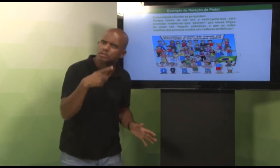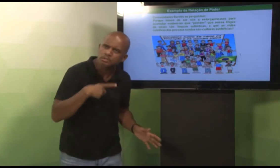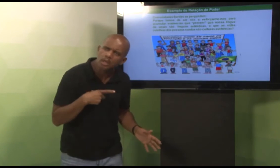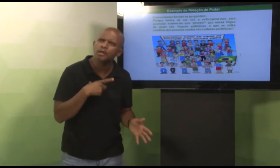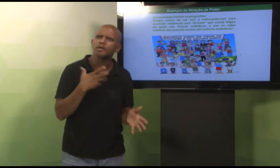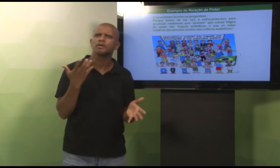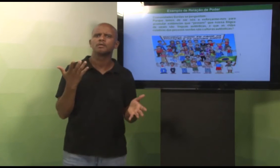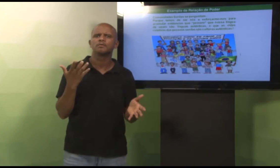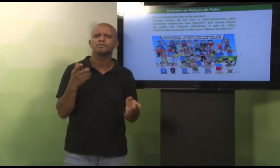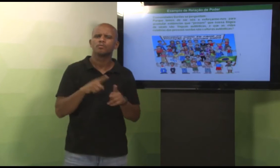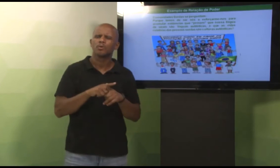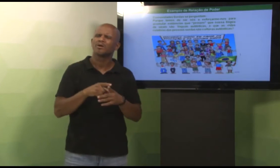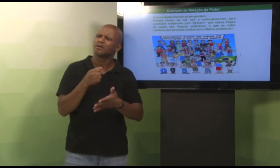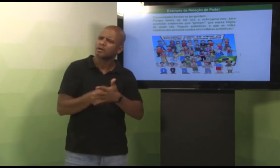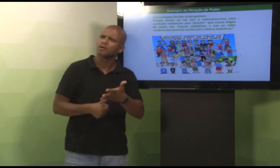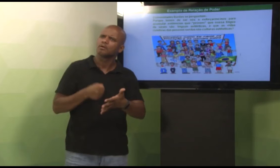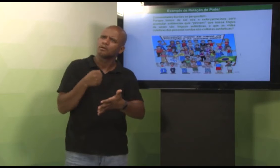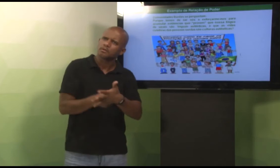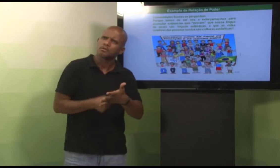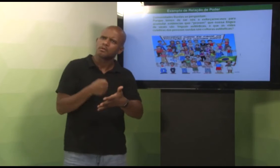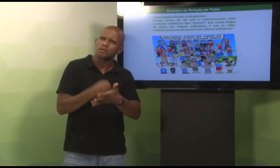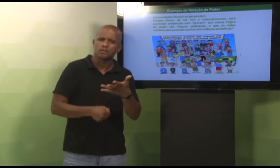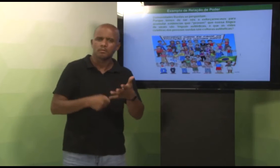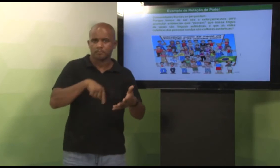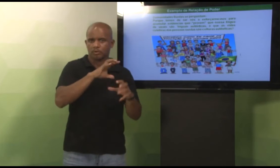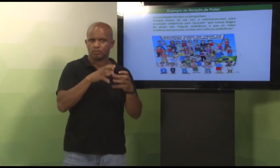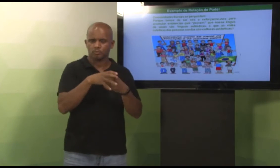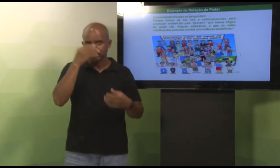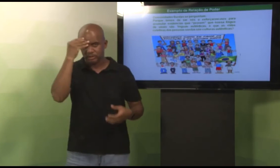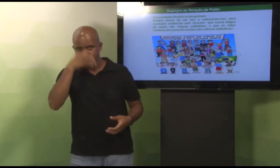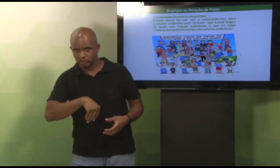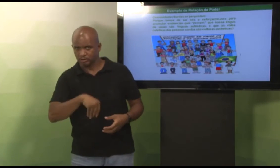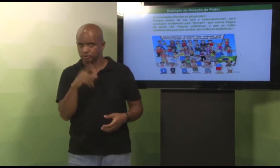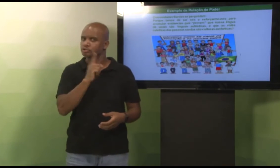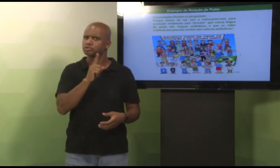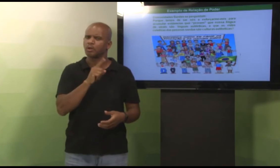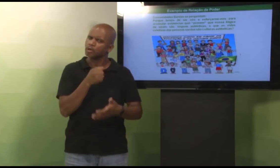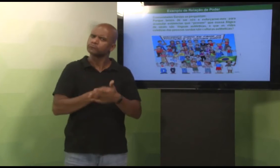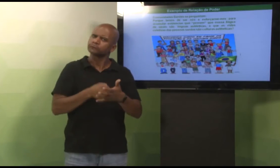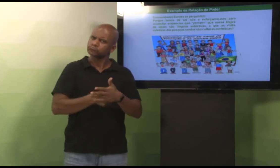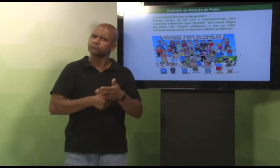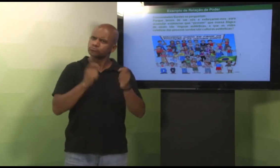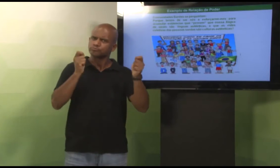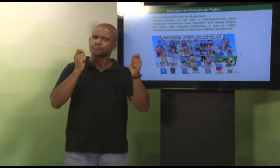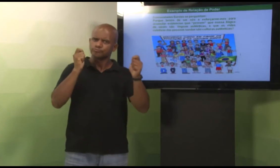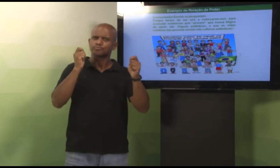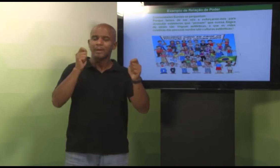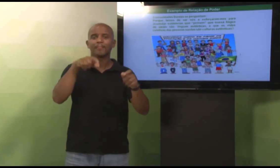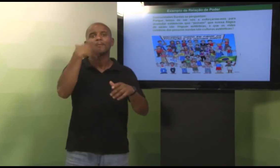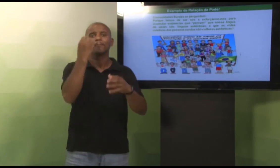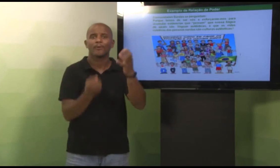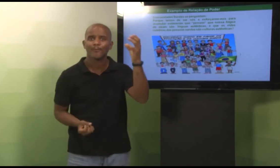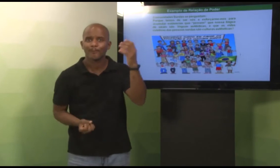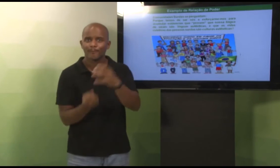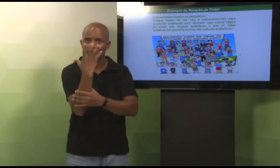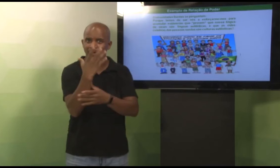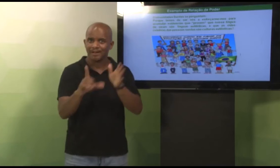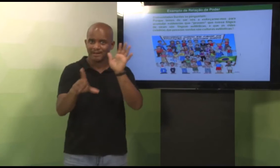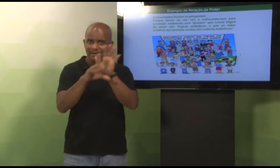mostrando que a língua de sinais é efetivamente uma língua, sempre militante, nunca desistiu, sempre